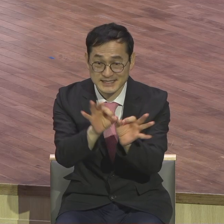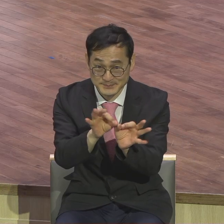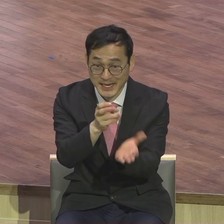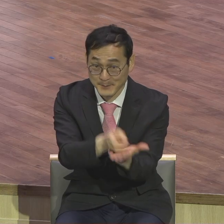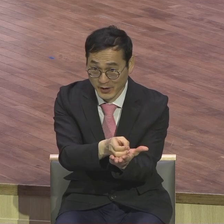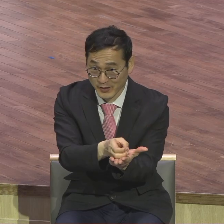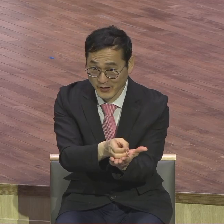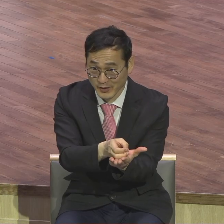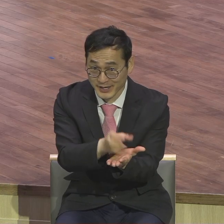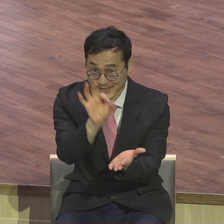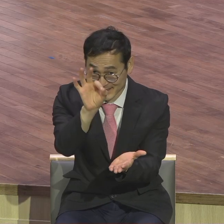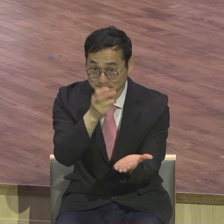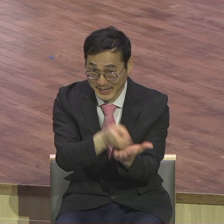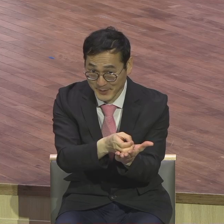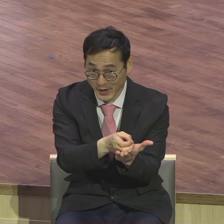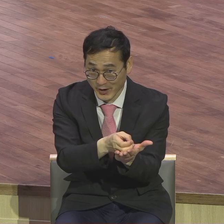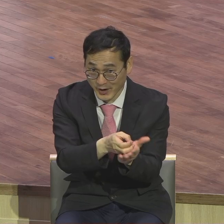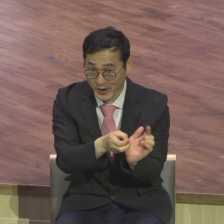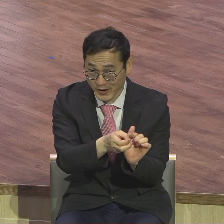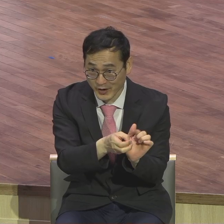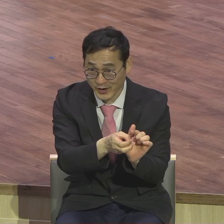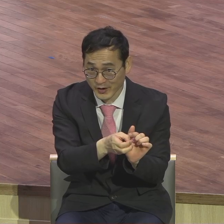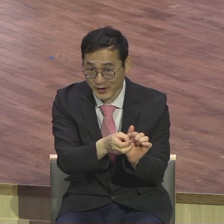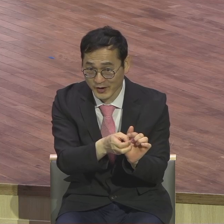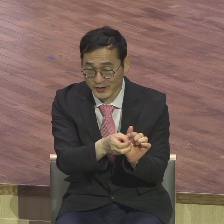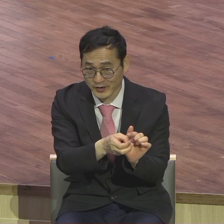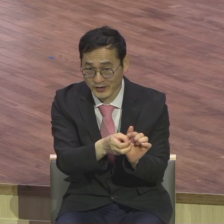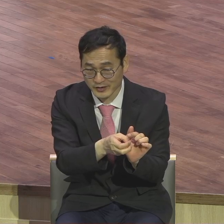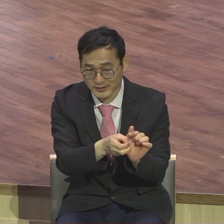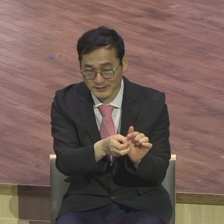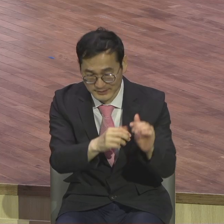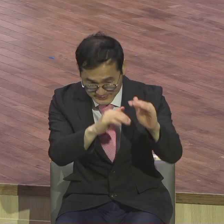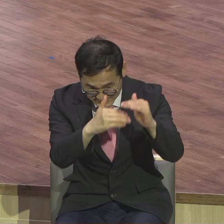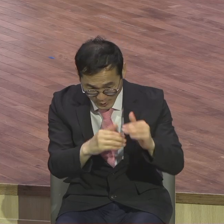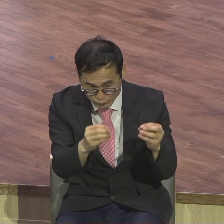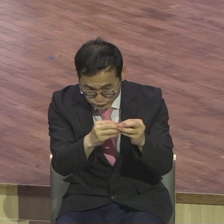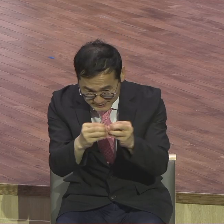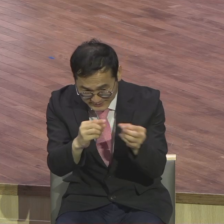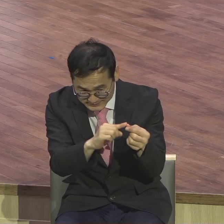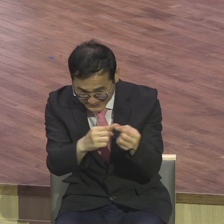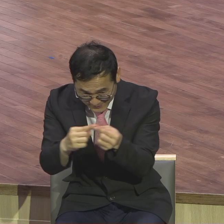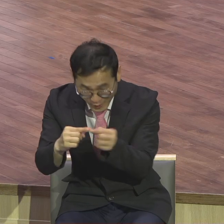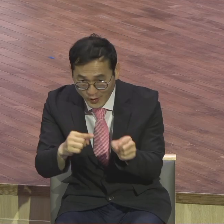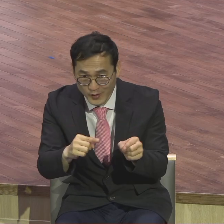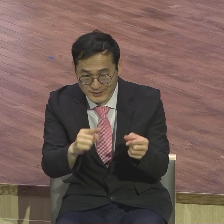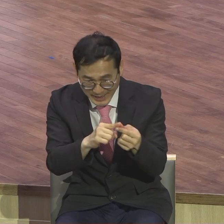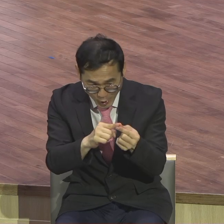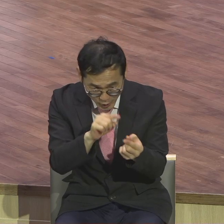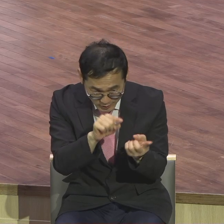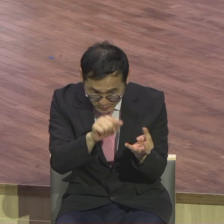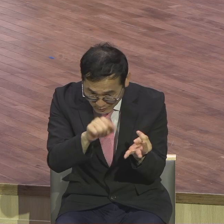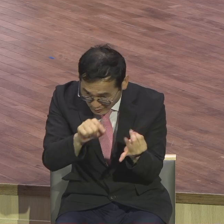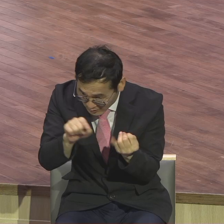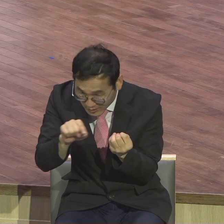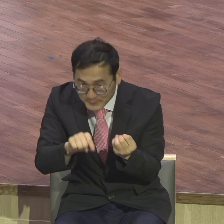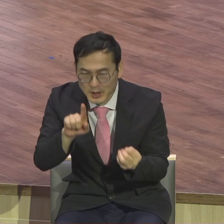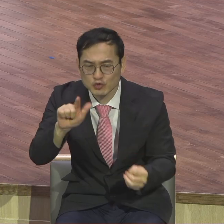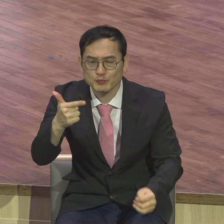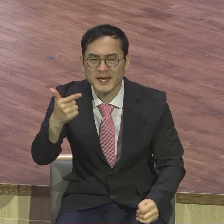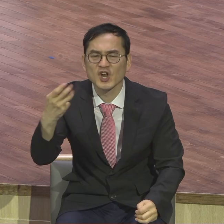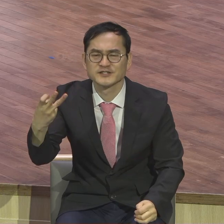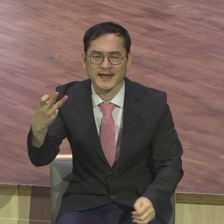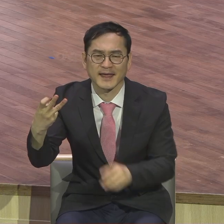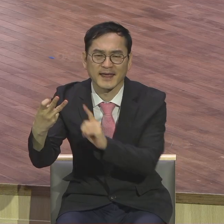히브리어 숫자가 613개예요. 율법 13개이기 때문에 이렇게 만든 거예요. 그리고 그것을